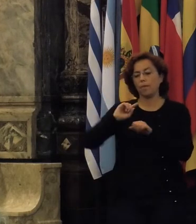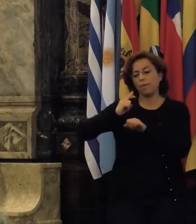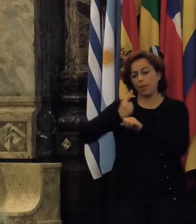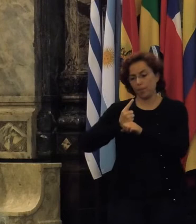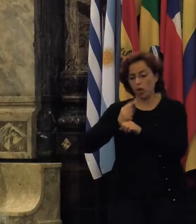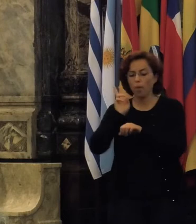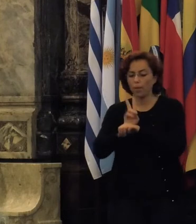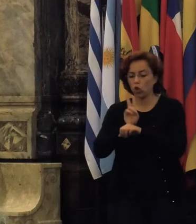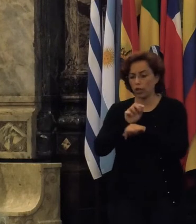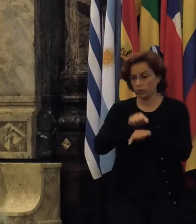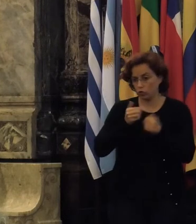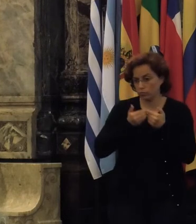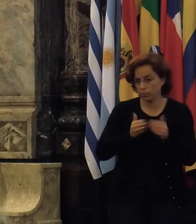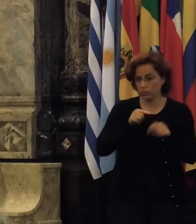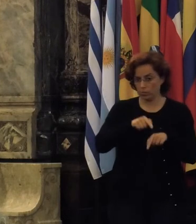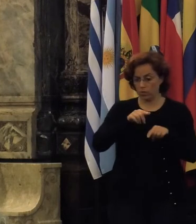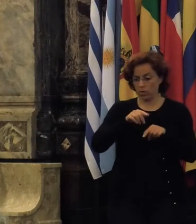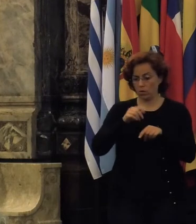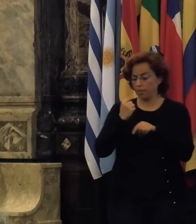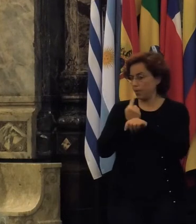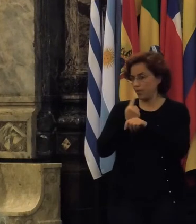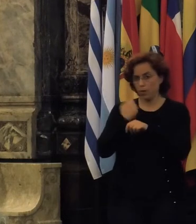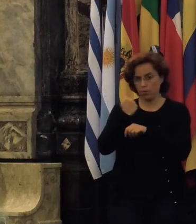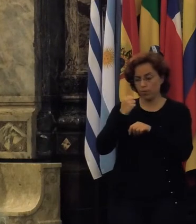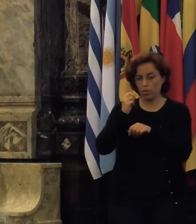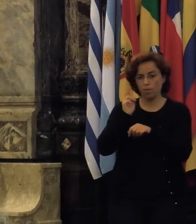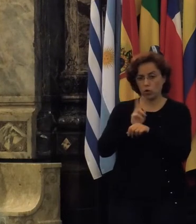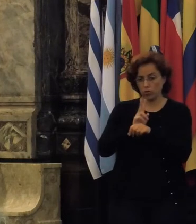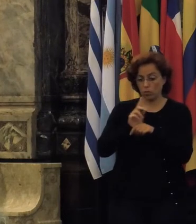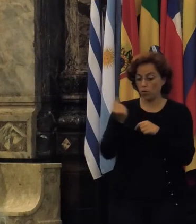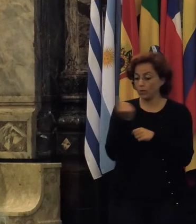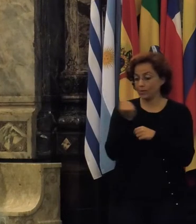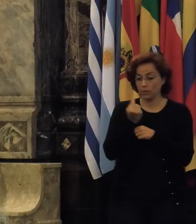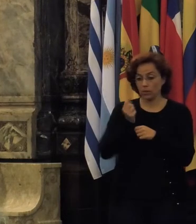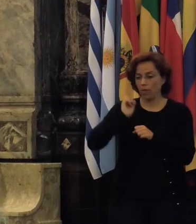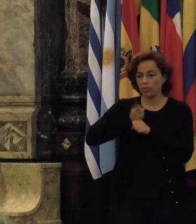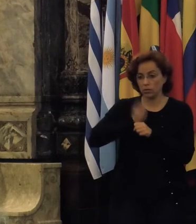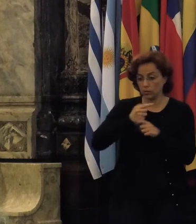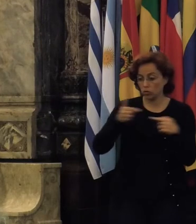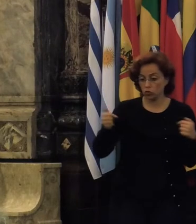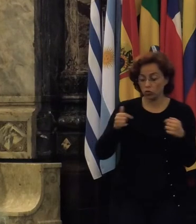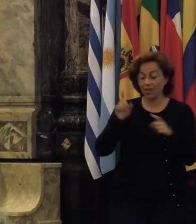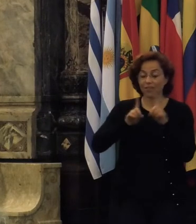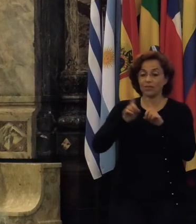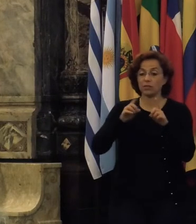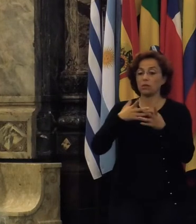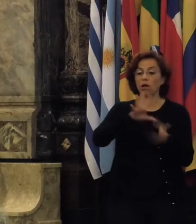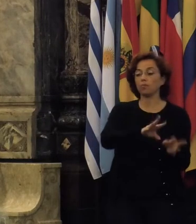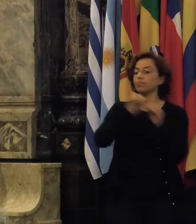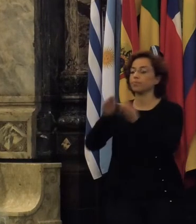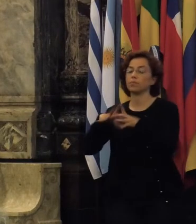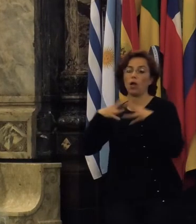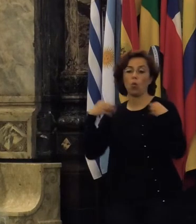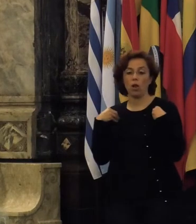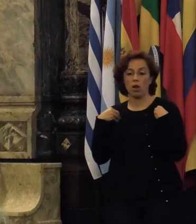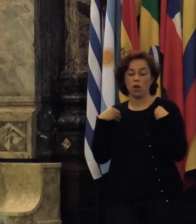está la protección inicial, pero enseguida hay que tomar decisiones. Y a veces no se tiene en cuenta que el cambio de escuela puede